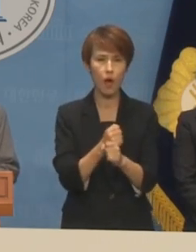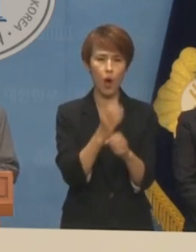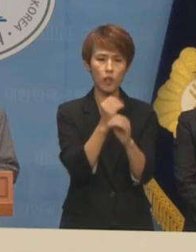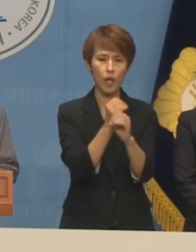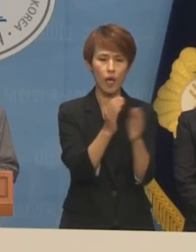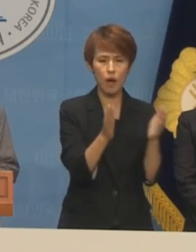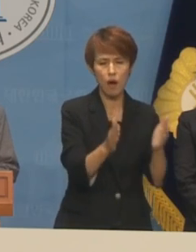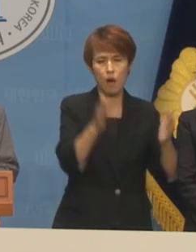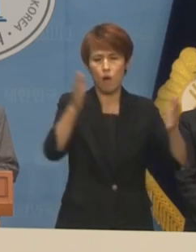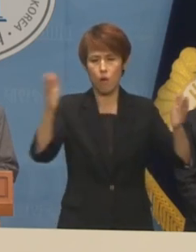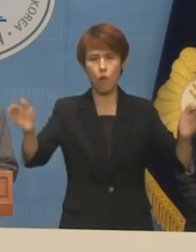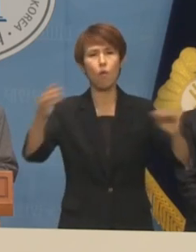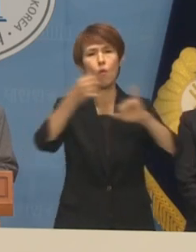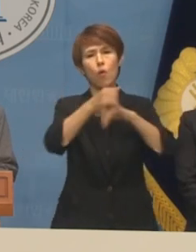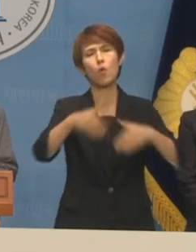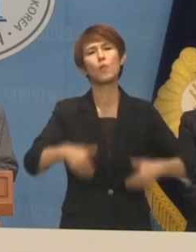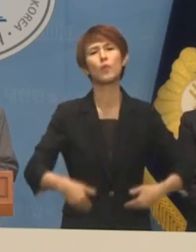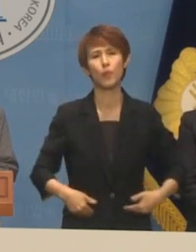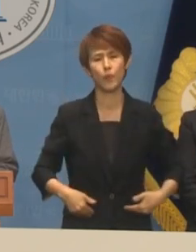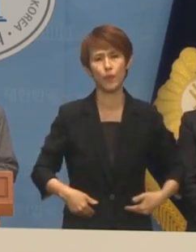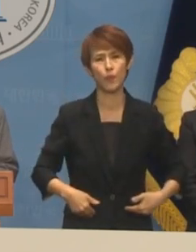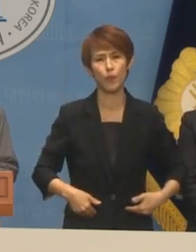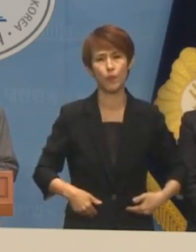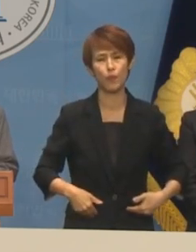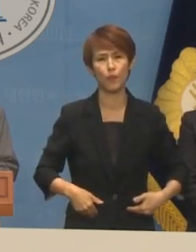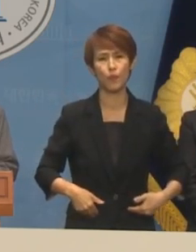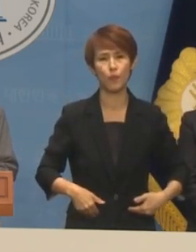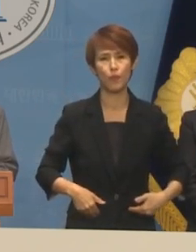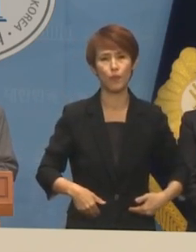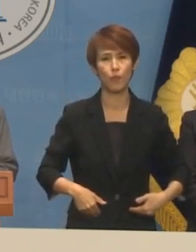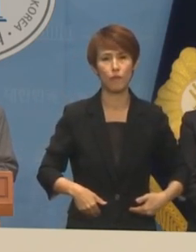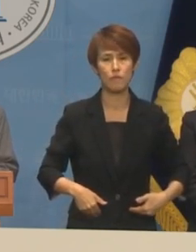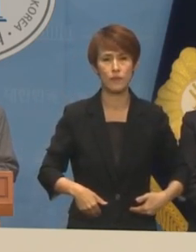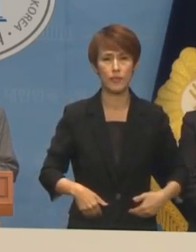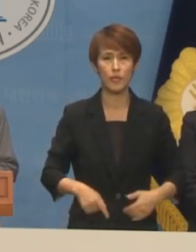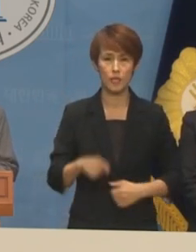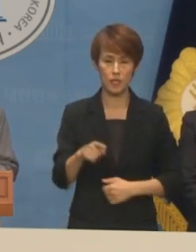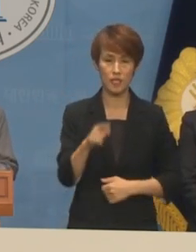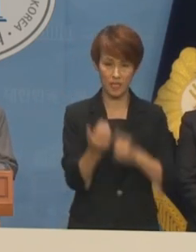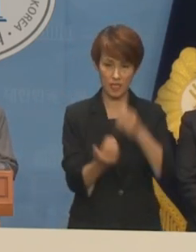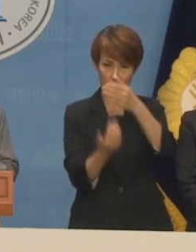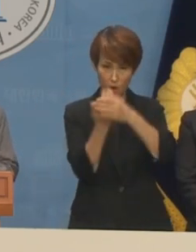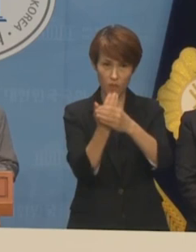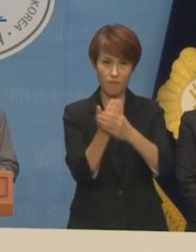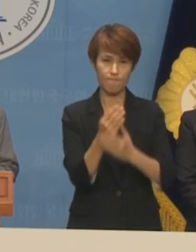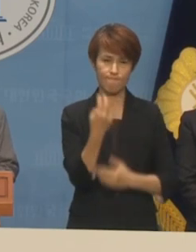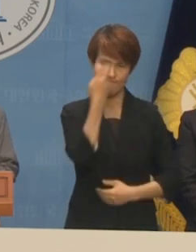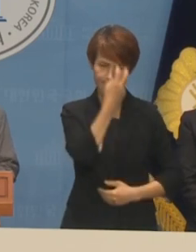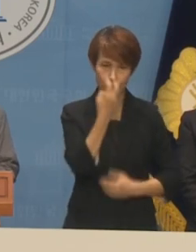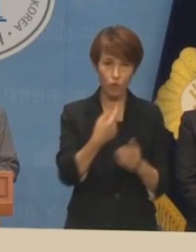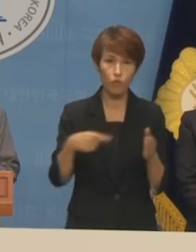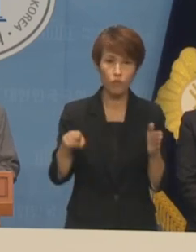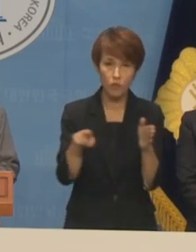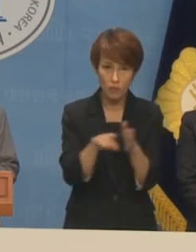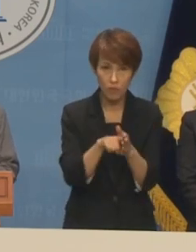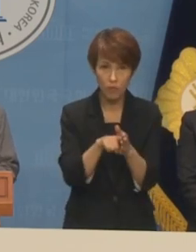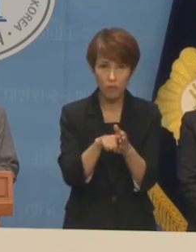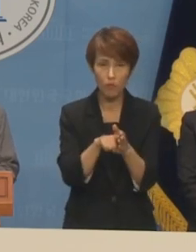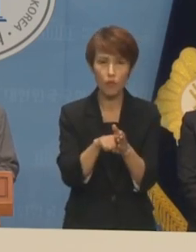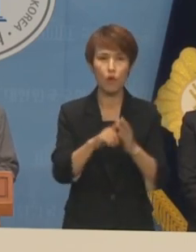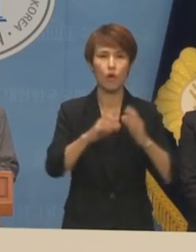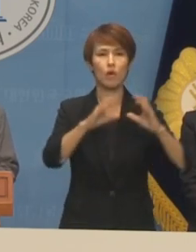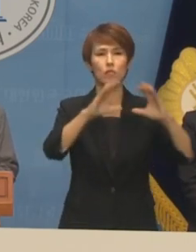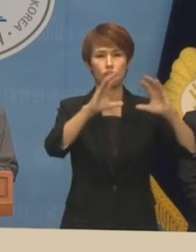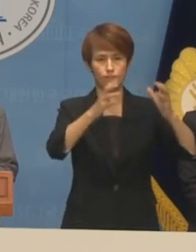연장이 불가피한 상태입니다. 따라서 제대로 된 여순사건 진상조사를 위해